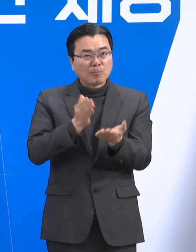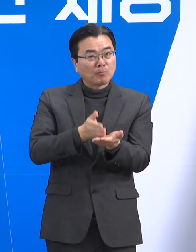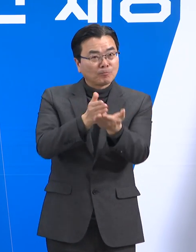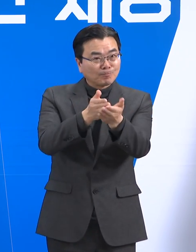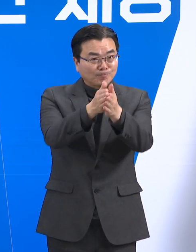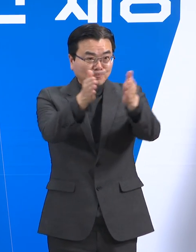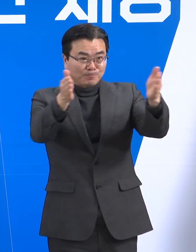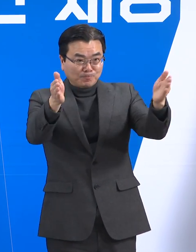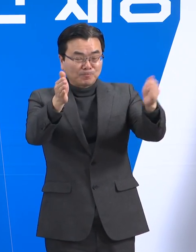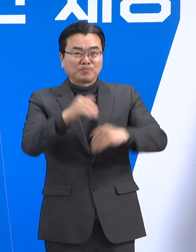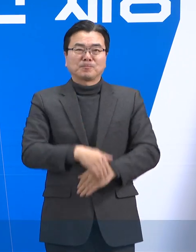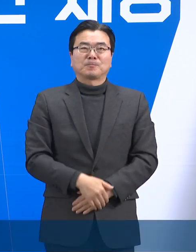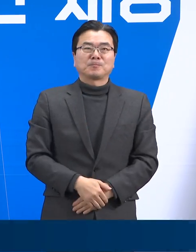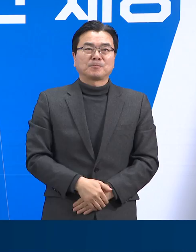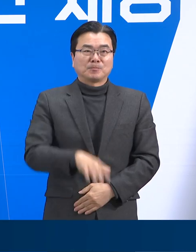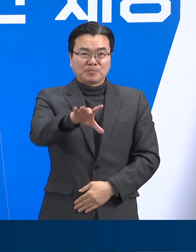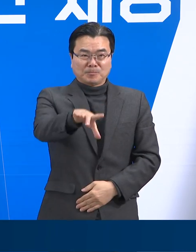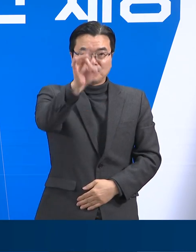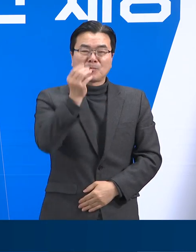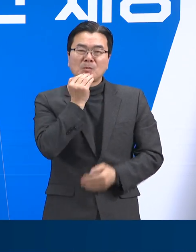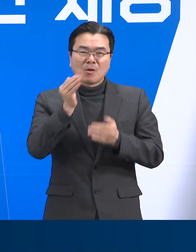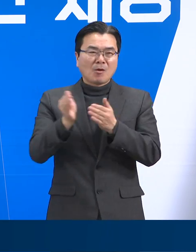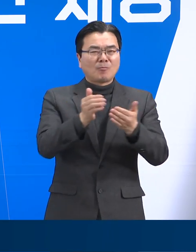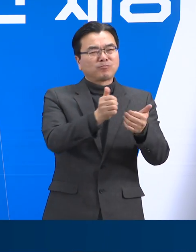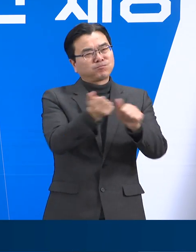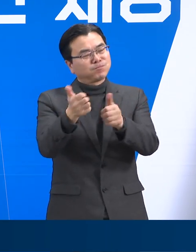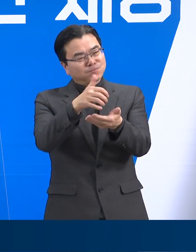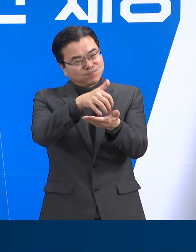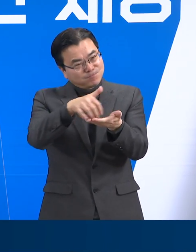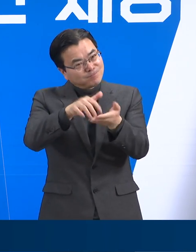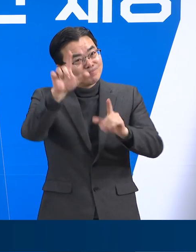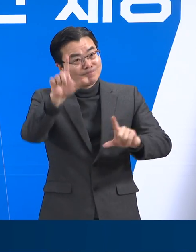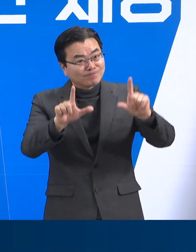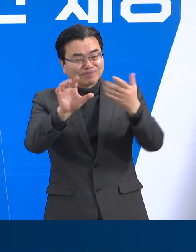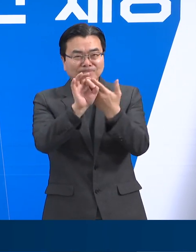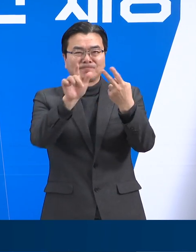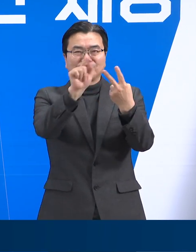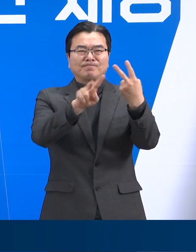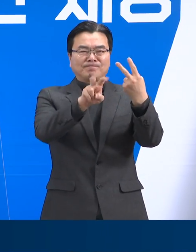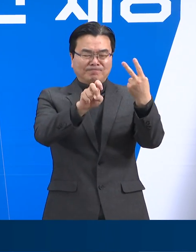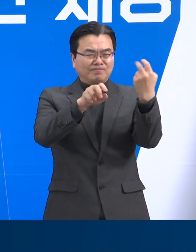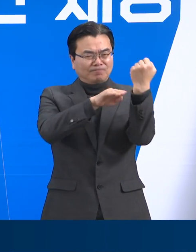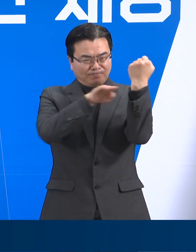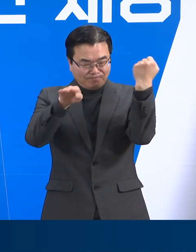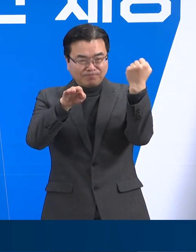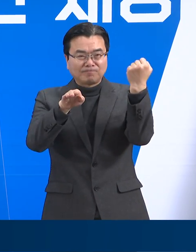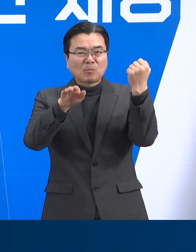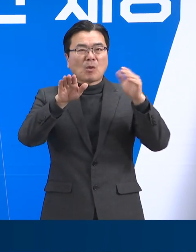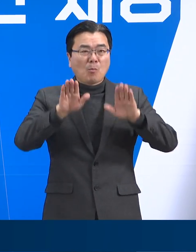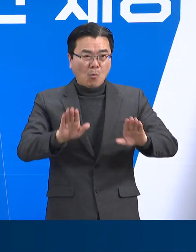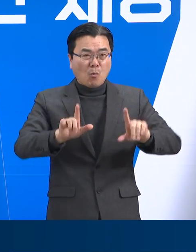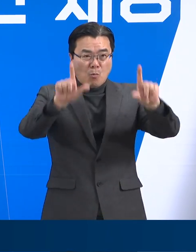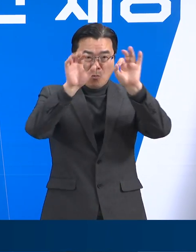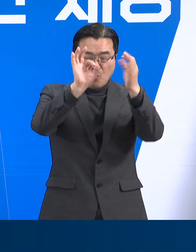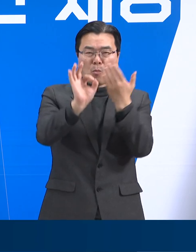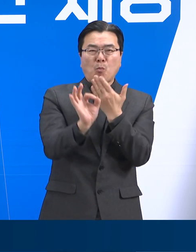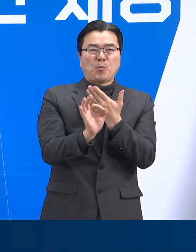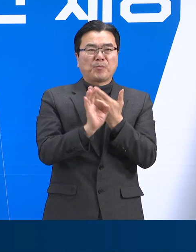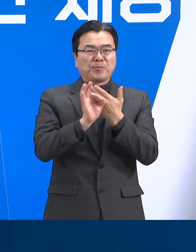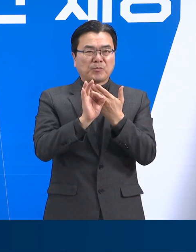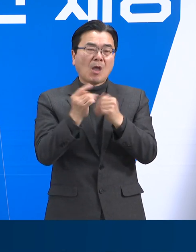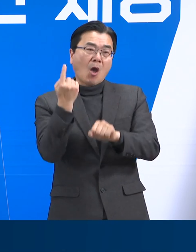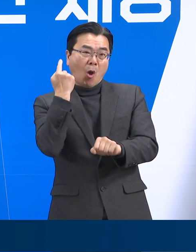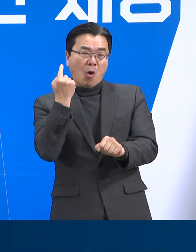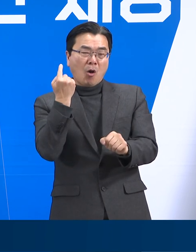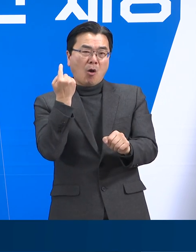시작하겠습니다. 먼저 경기도 사망자 현황입니다. 2월 22일 0시 기준 경기도 사망자 수는